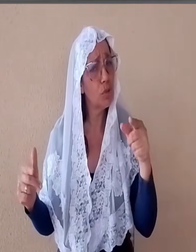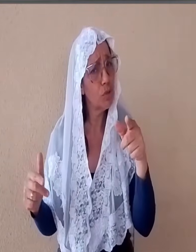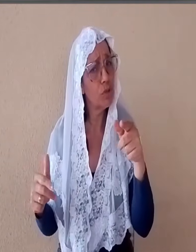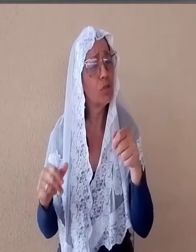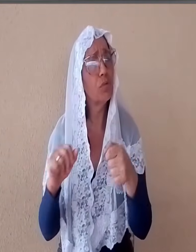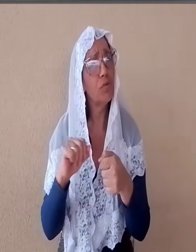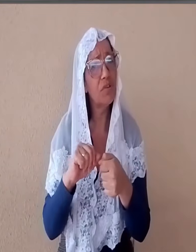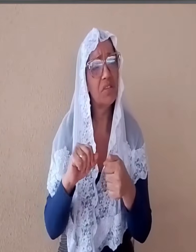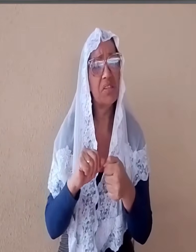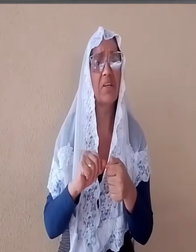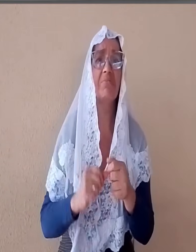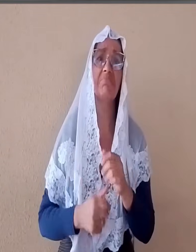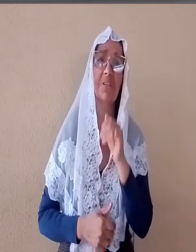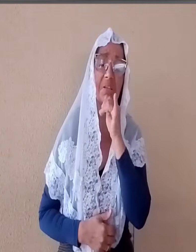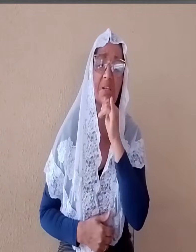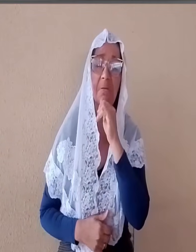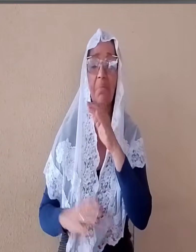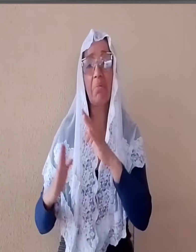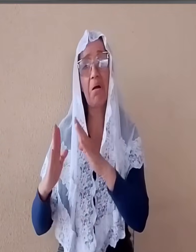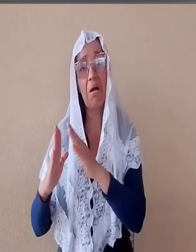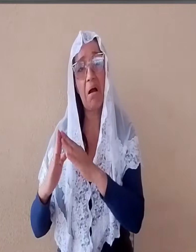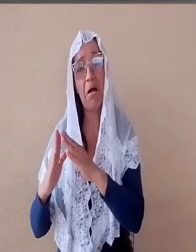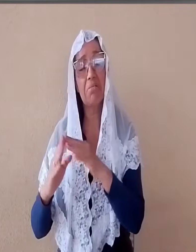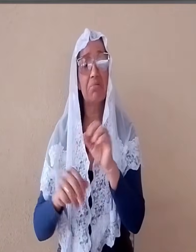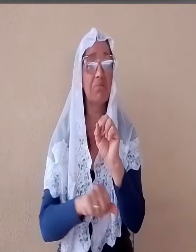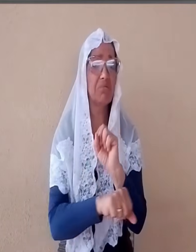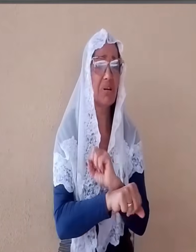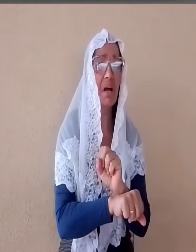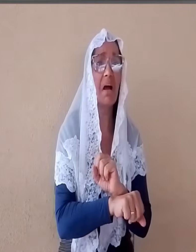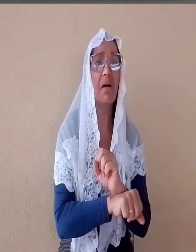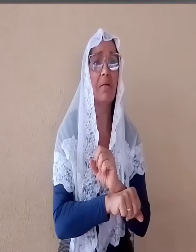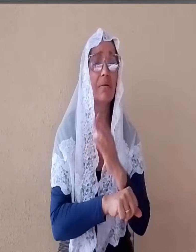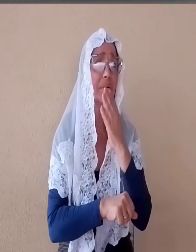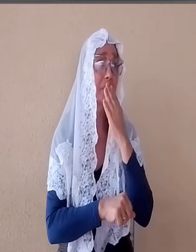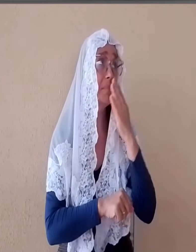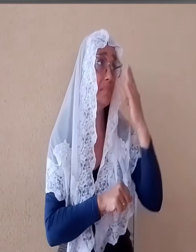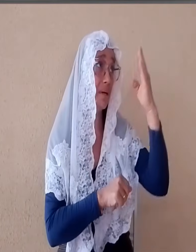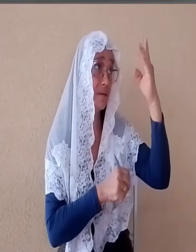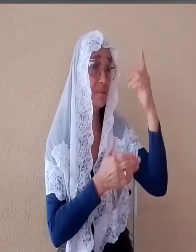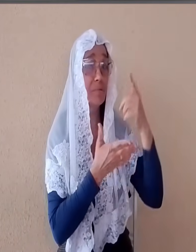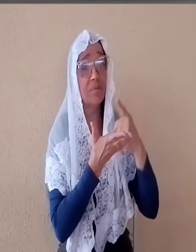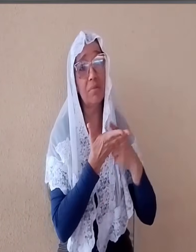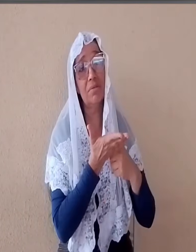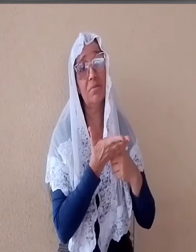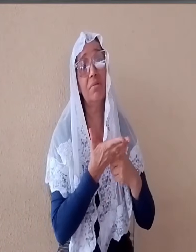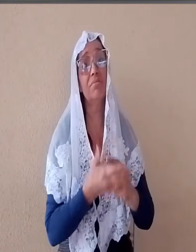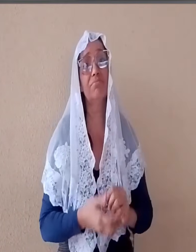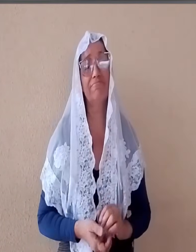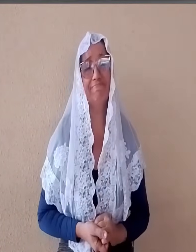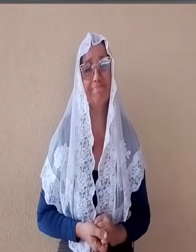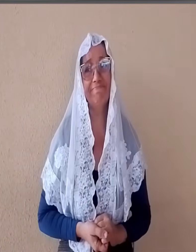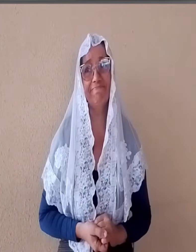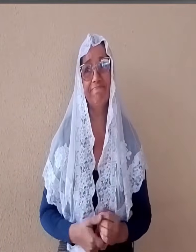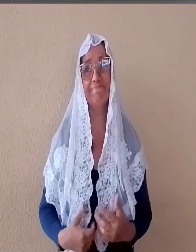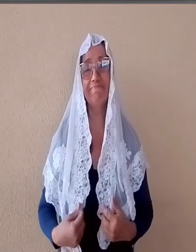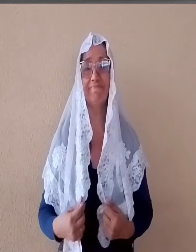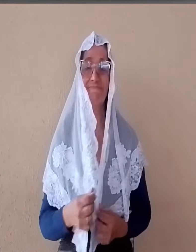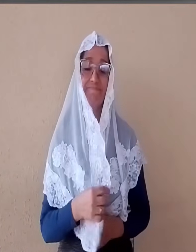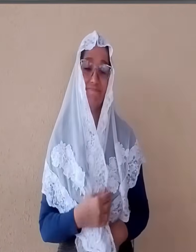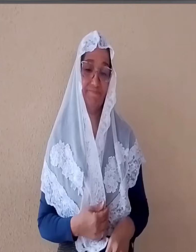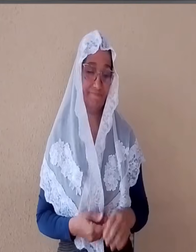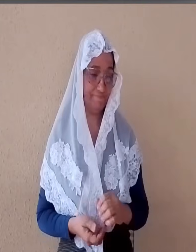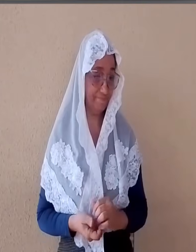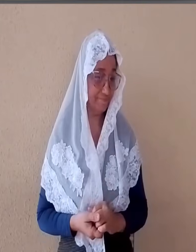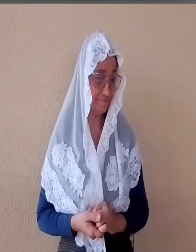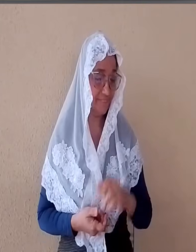do Senhor, busca o Senhor. O Senhor não está mais na matéria, irmão. O Senhor quer revestir nós, para nós entrar